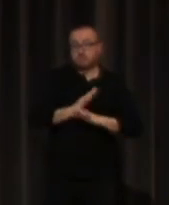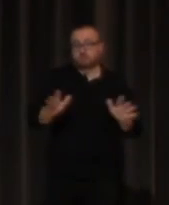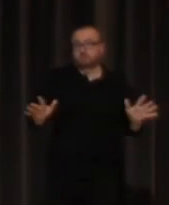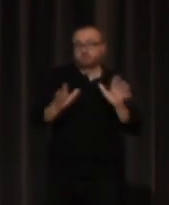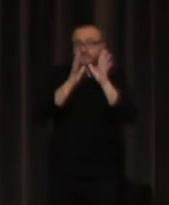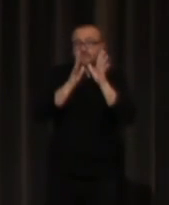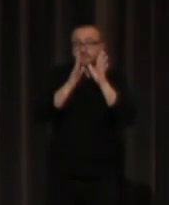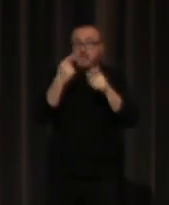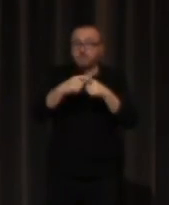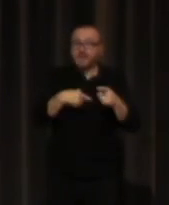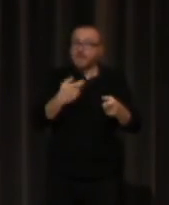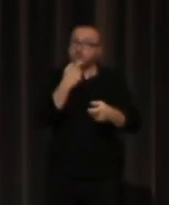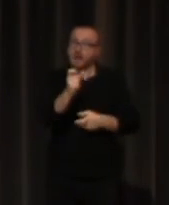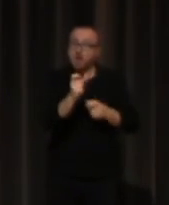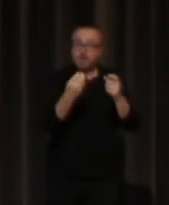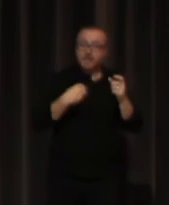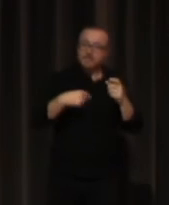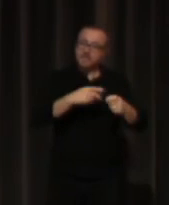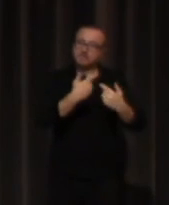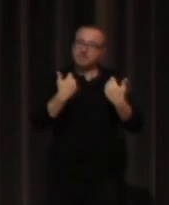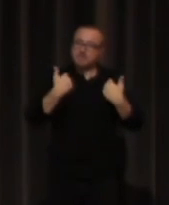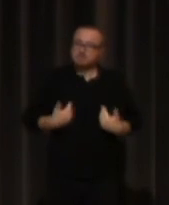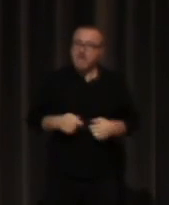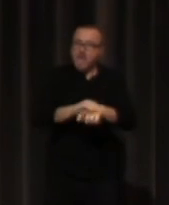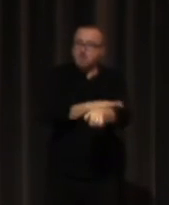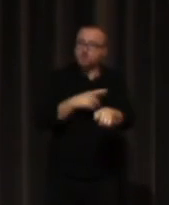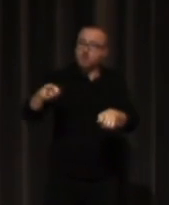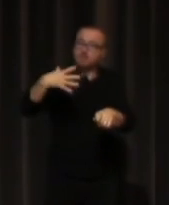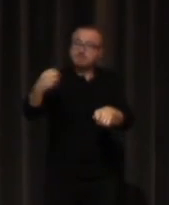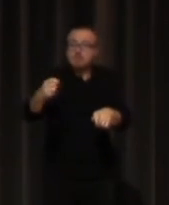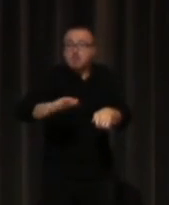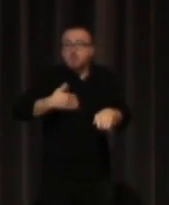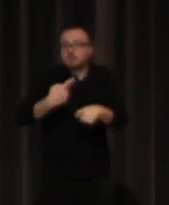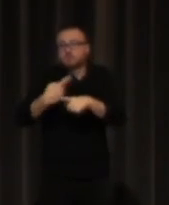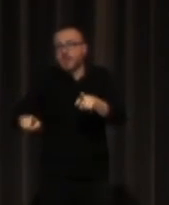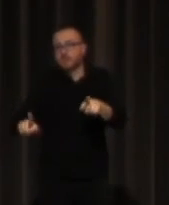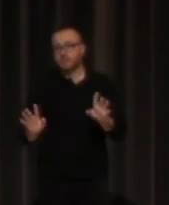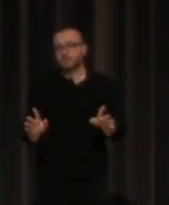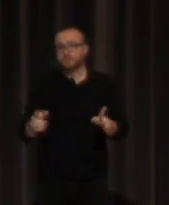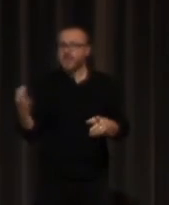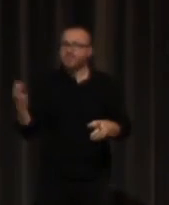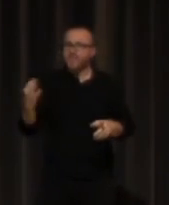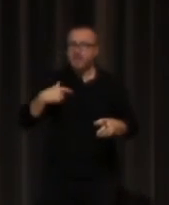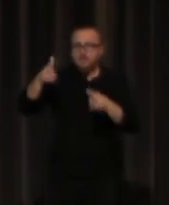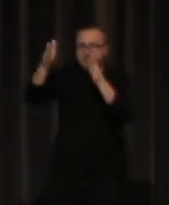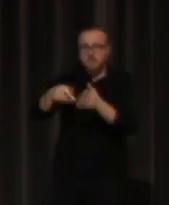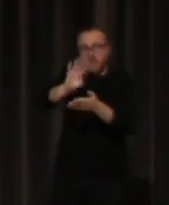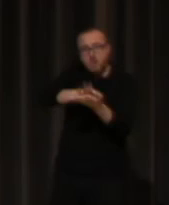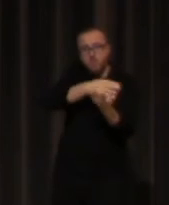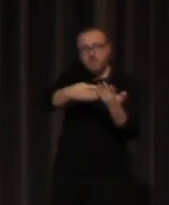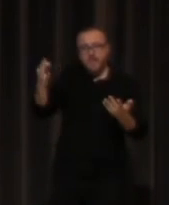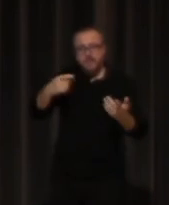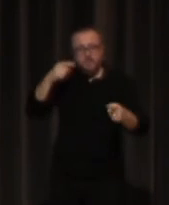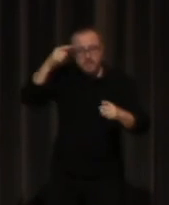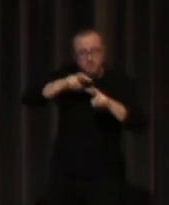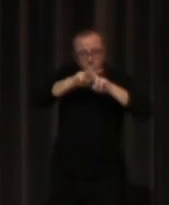entren en aquest camí tan estret és que no ho deixen mai més. Buscar la paraula, buscar allò